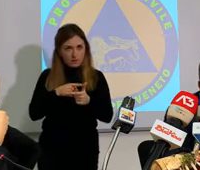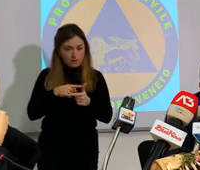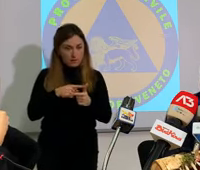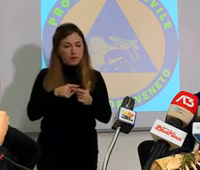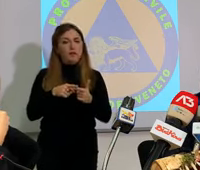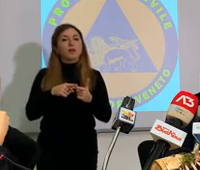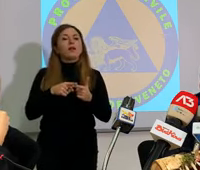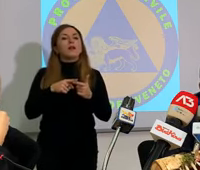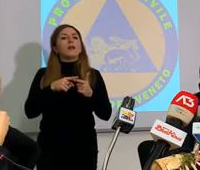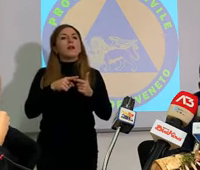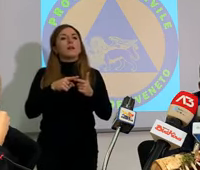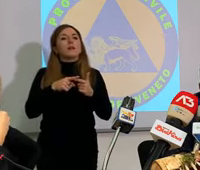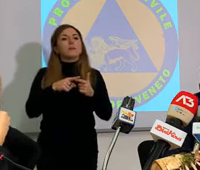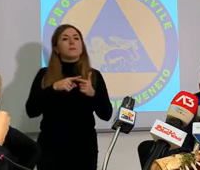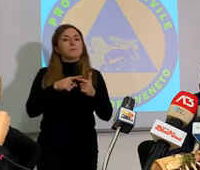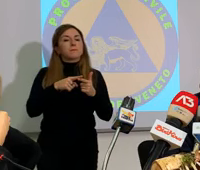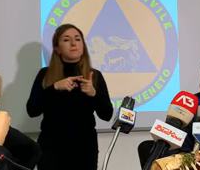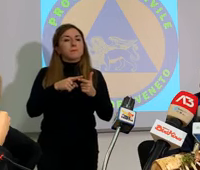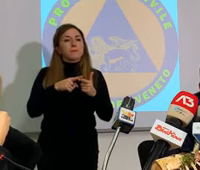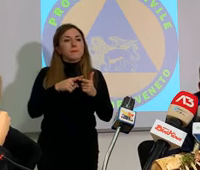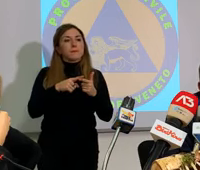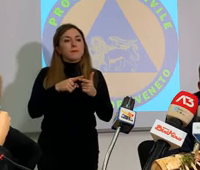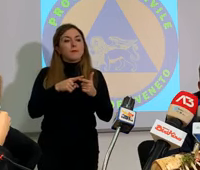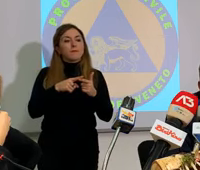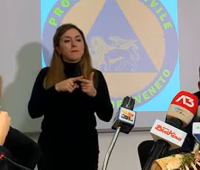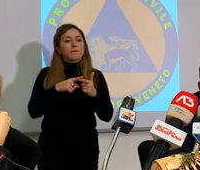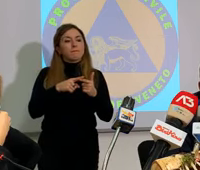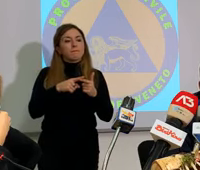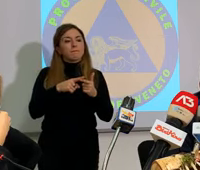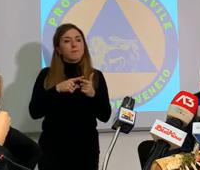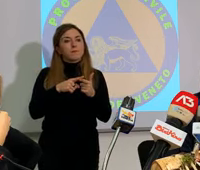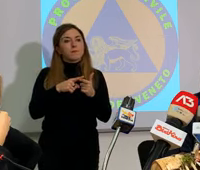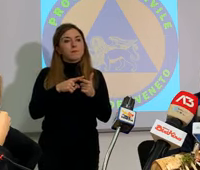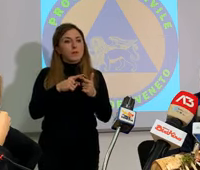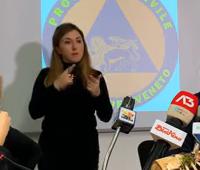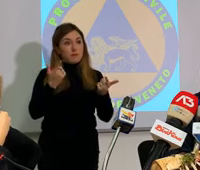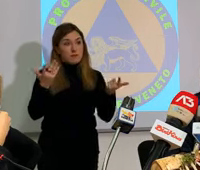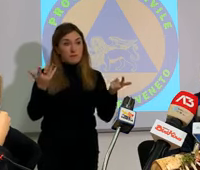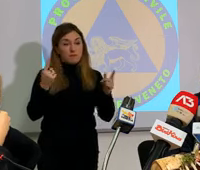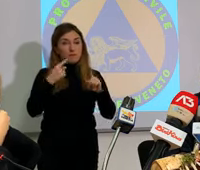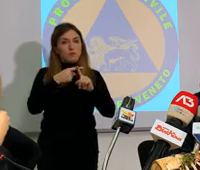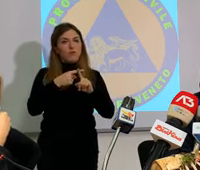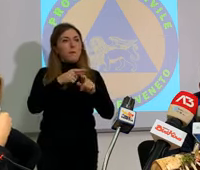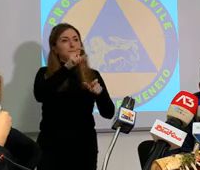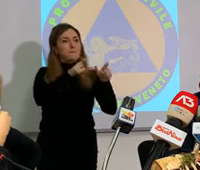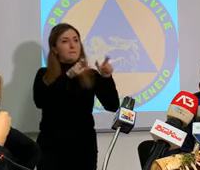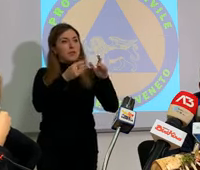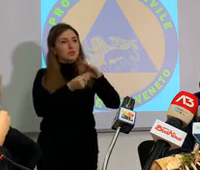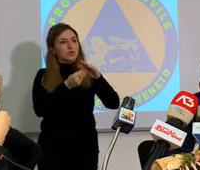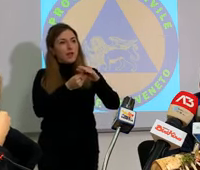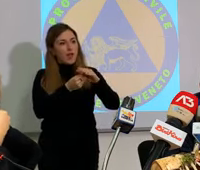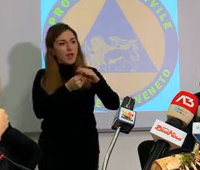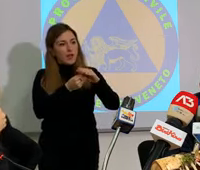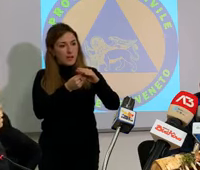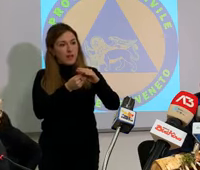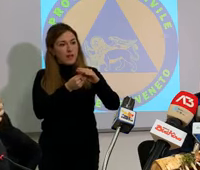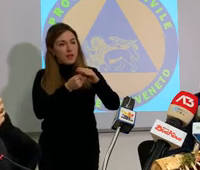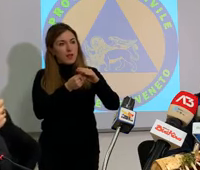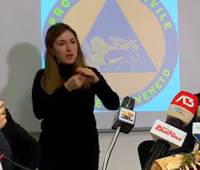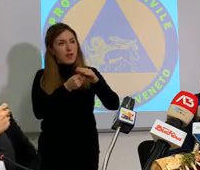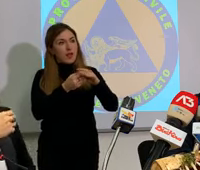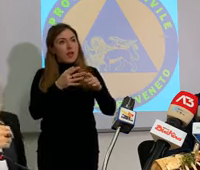uno eletto mille dove li mettevano come facevano a recuperare il personale per attivare i letti aggiuntivi per